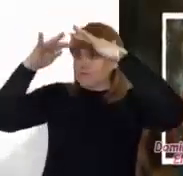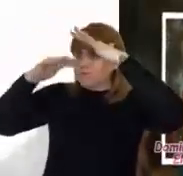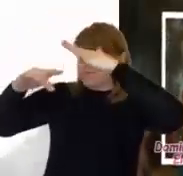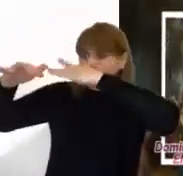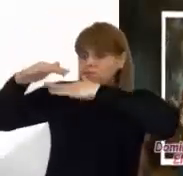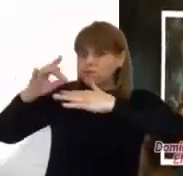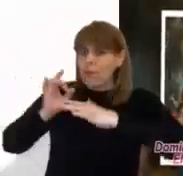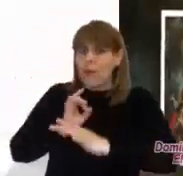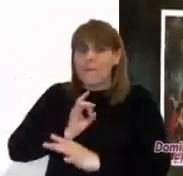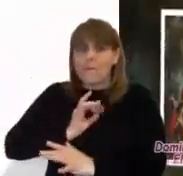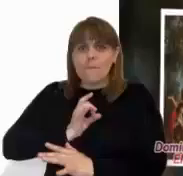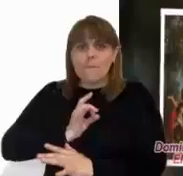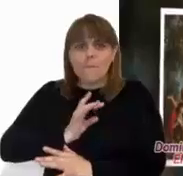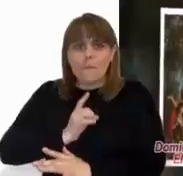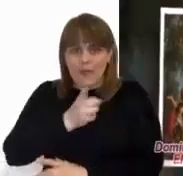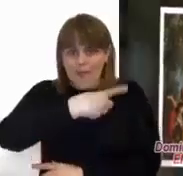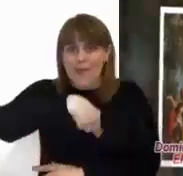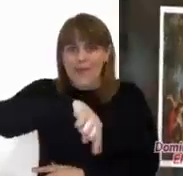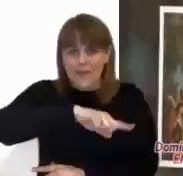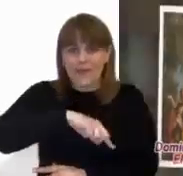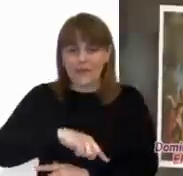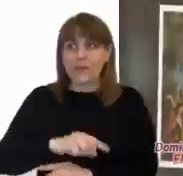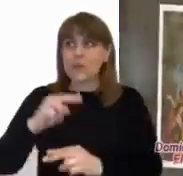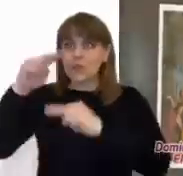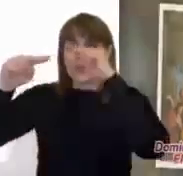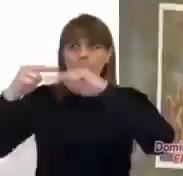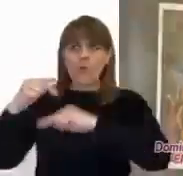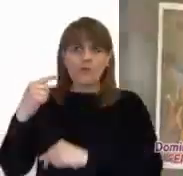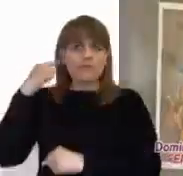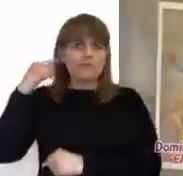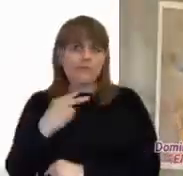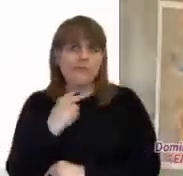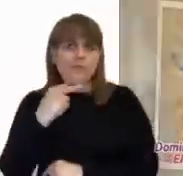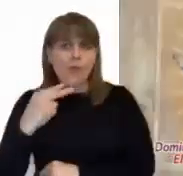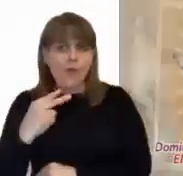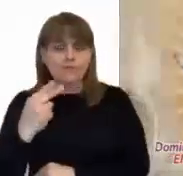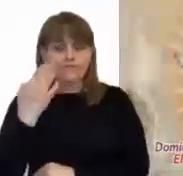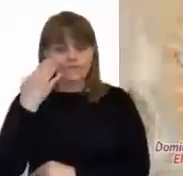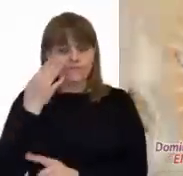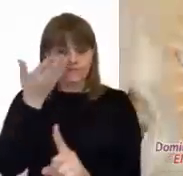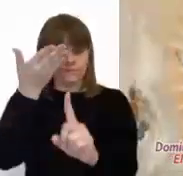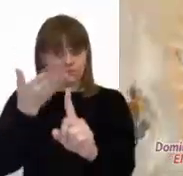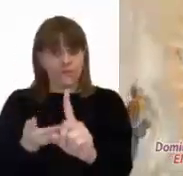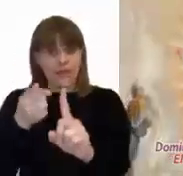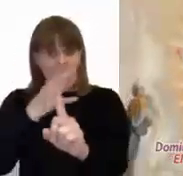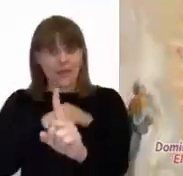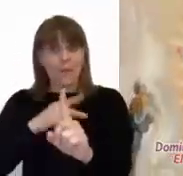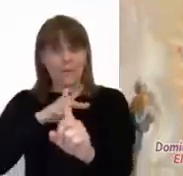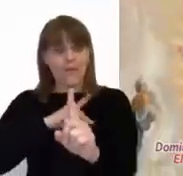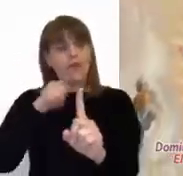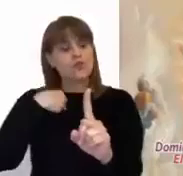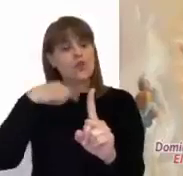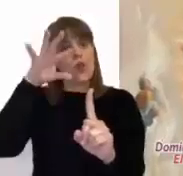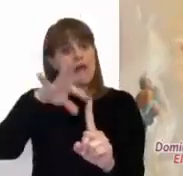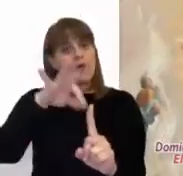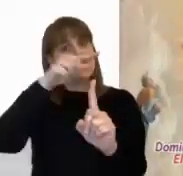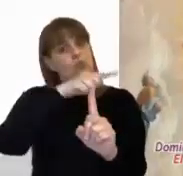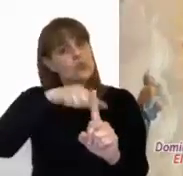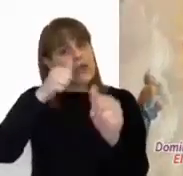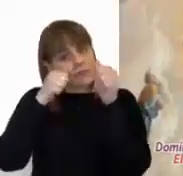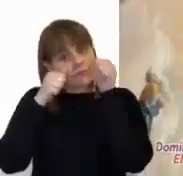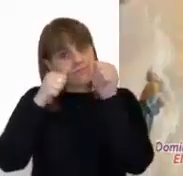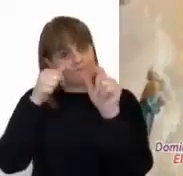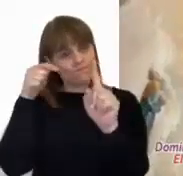nube se llenaron de miedo. De la nube salió una voz que decía, «Este es mi Hijo, mi escogido,